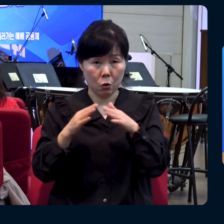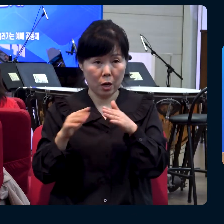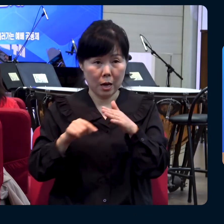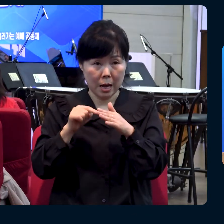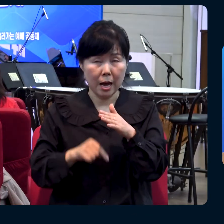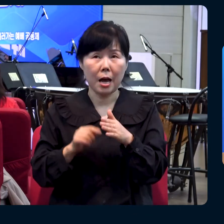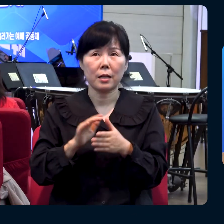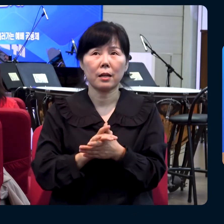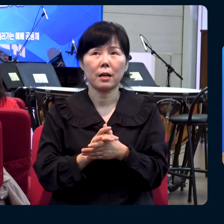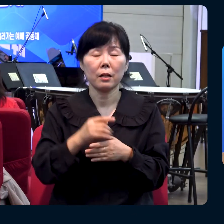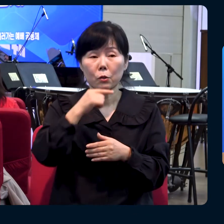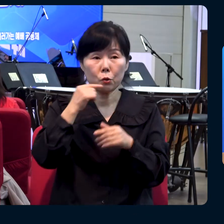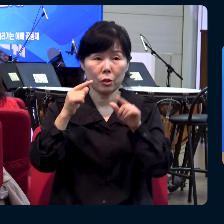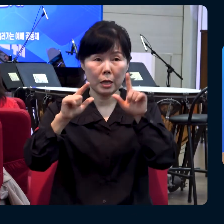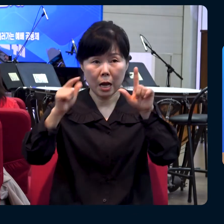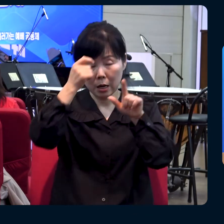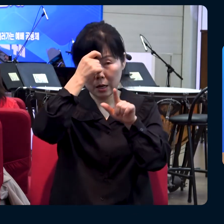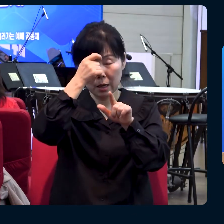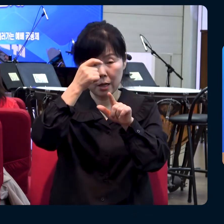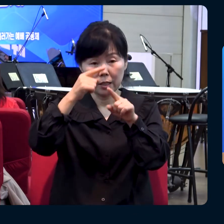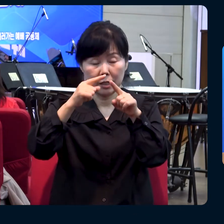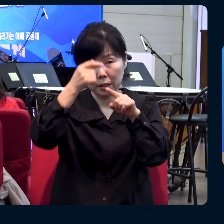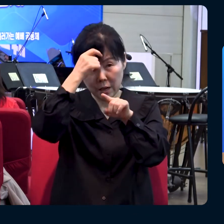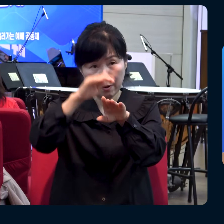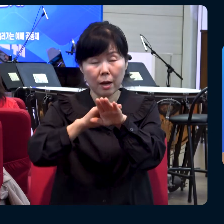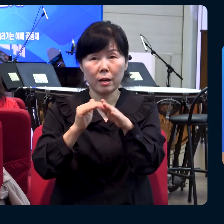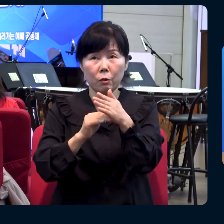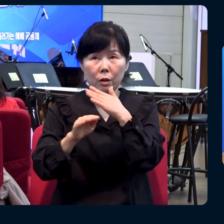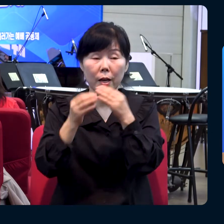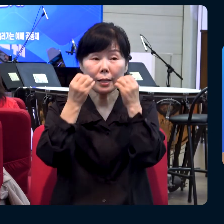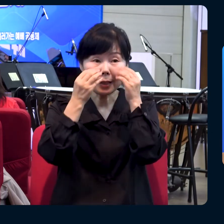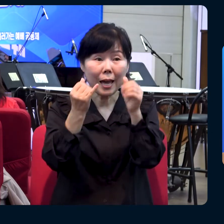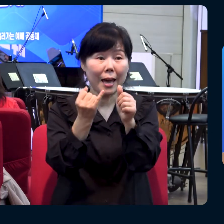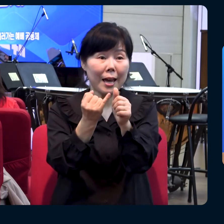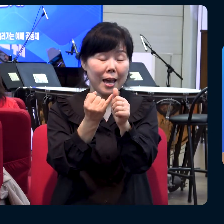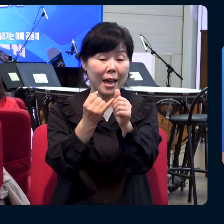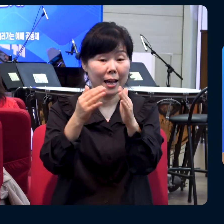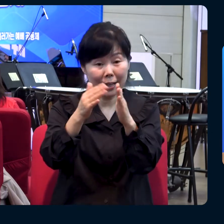어느 날 주일 예배, 오래전에 주일 예배를 드리고 새가족 화장실에 이제 갔는데